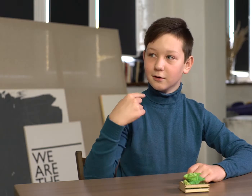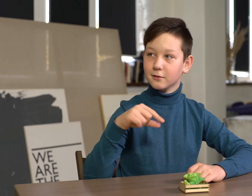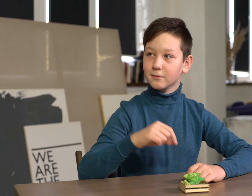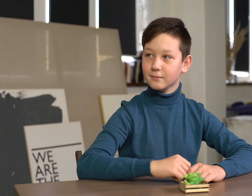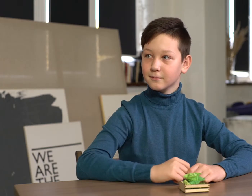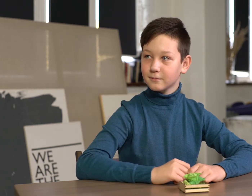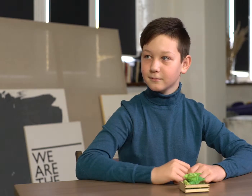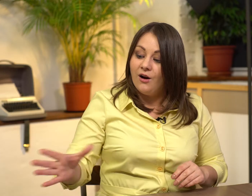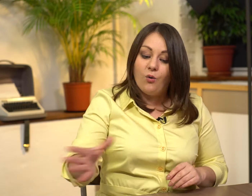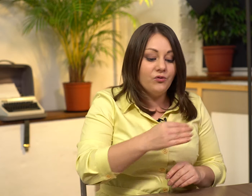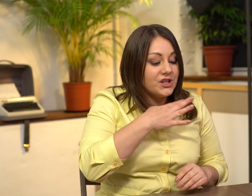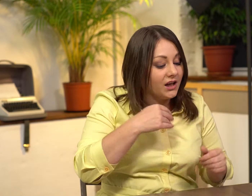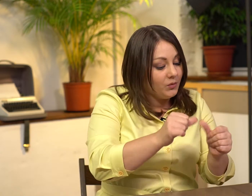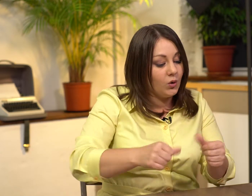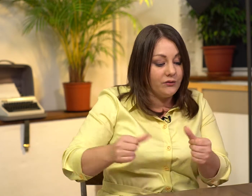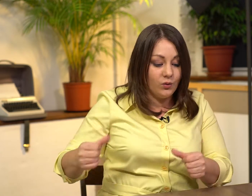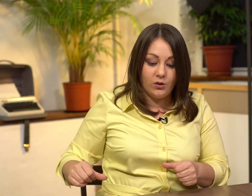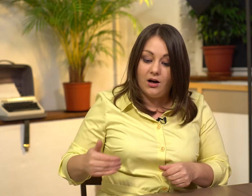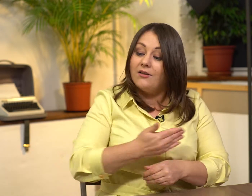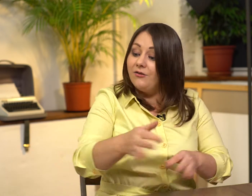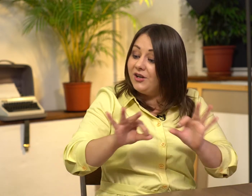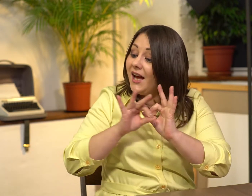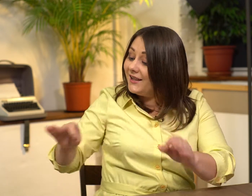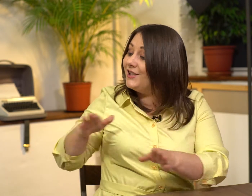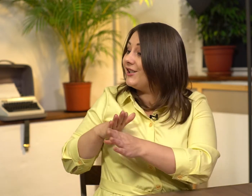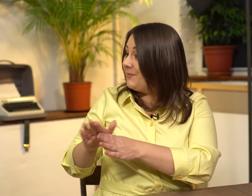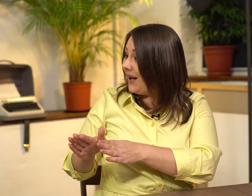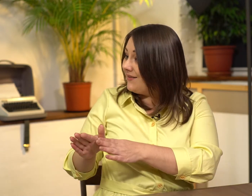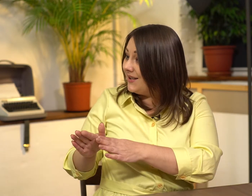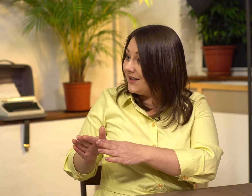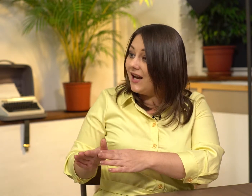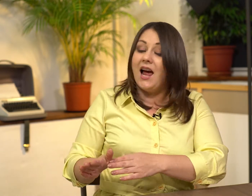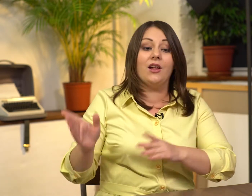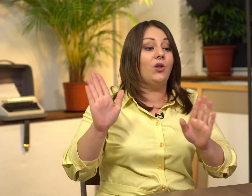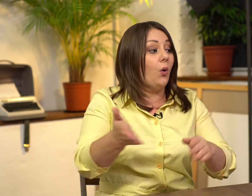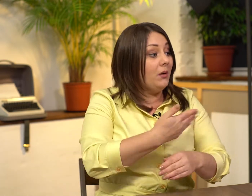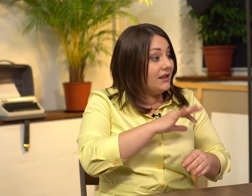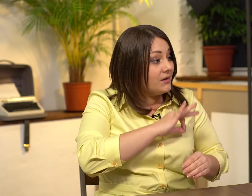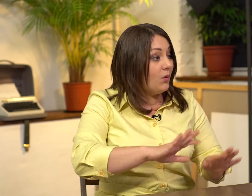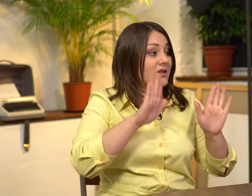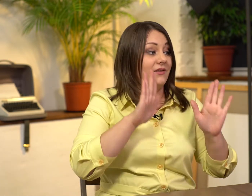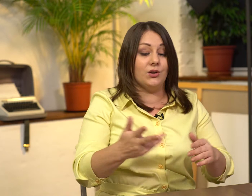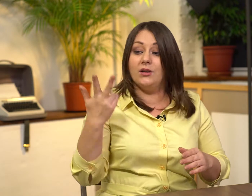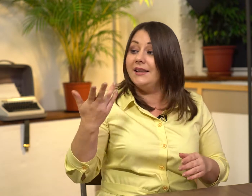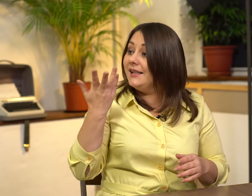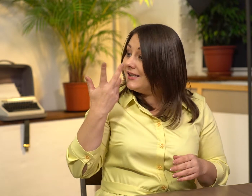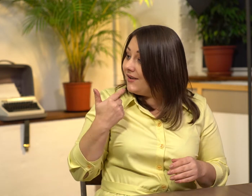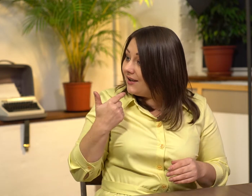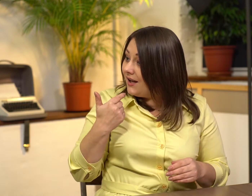У всех много фигурок. Вы отлично справились. Но мы использовали только три цвета.